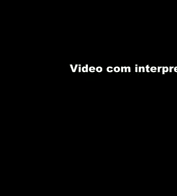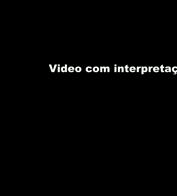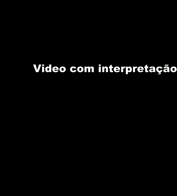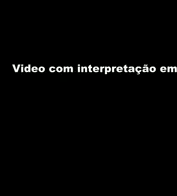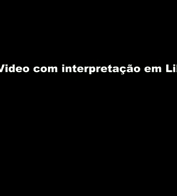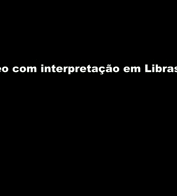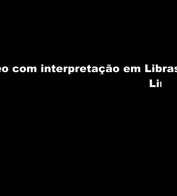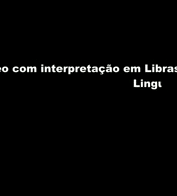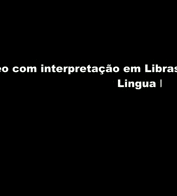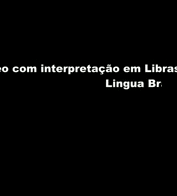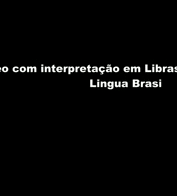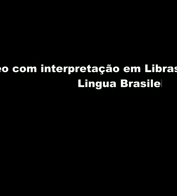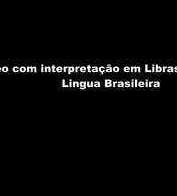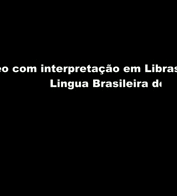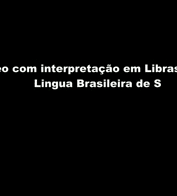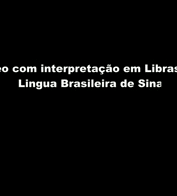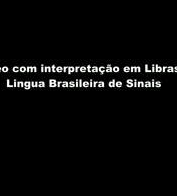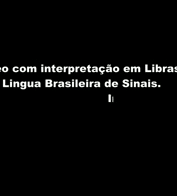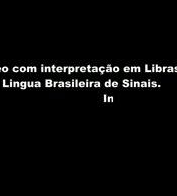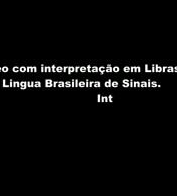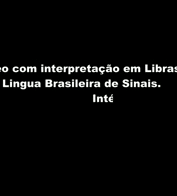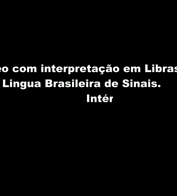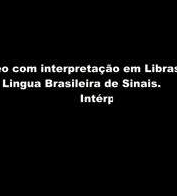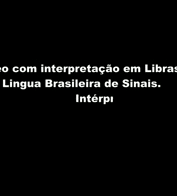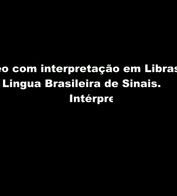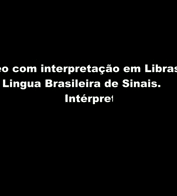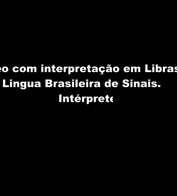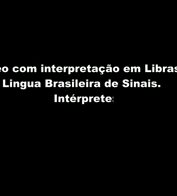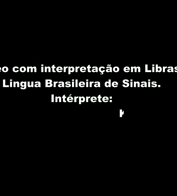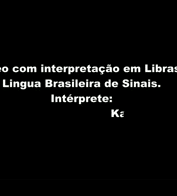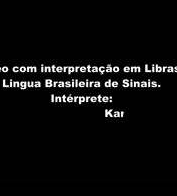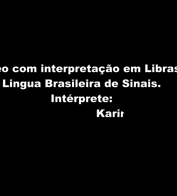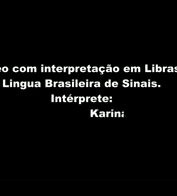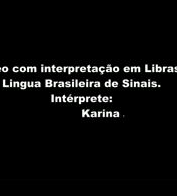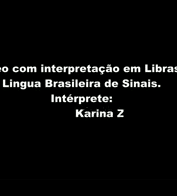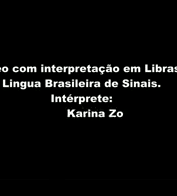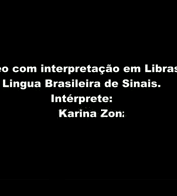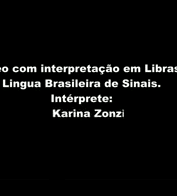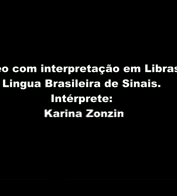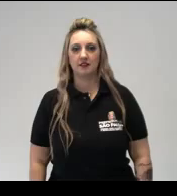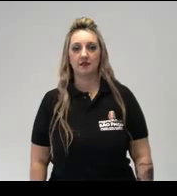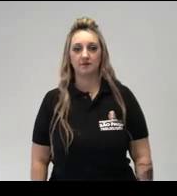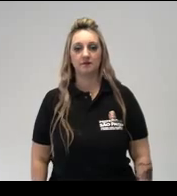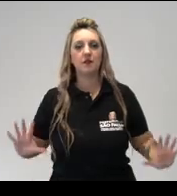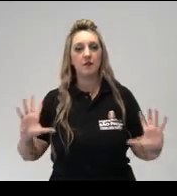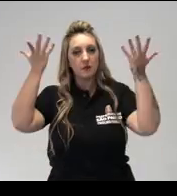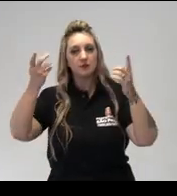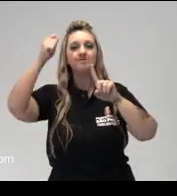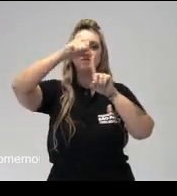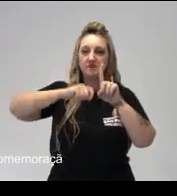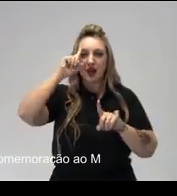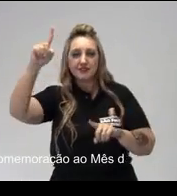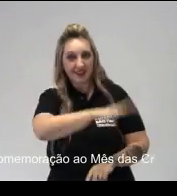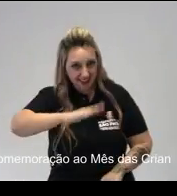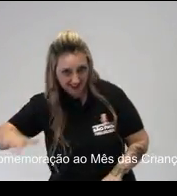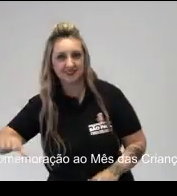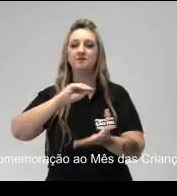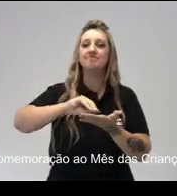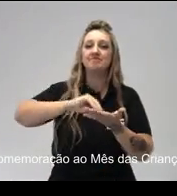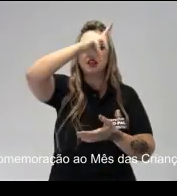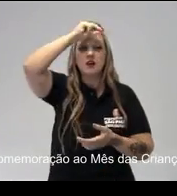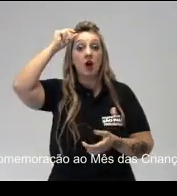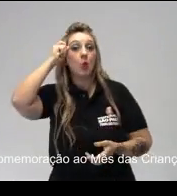Vídeo com interpretação em Libras, Língua Brasileira de Sinais. Intérprete Karina Zonzini. Em comemoração ao